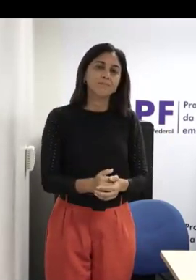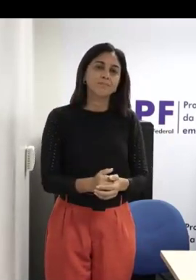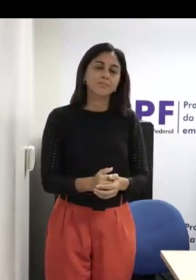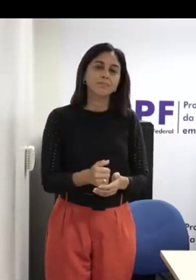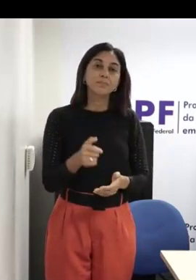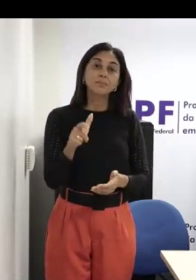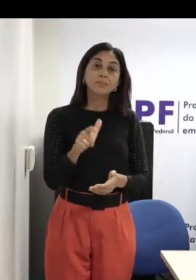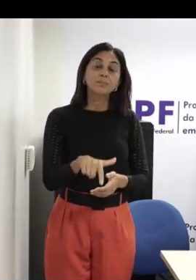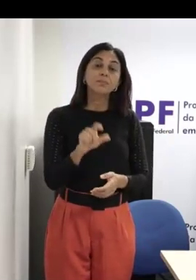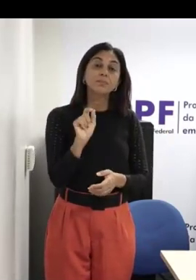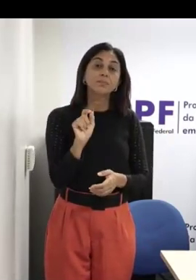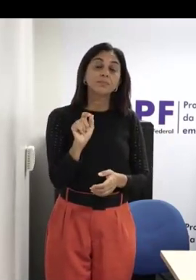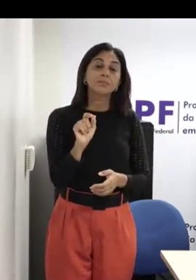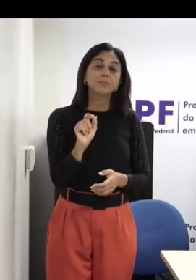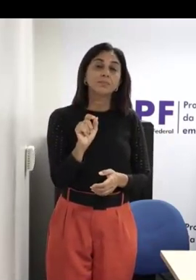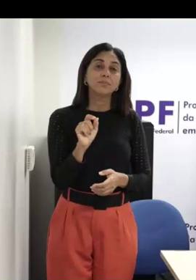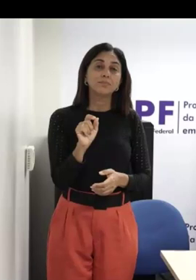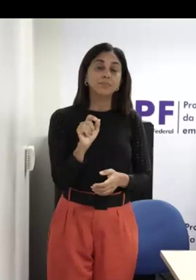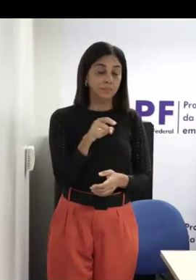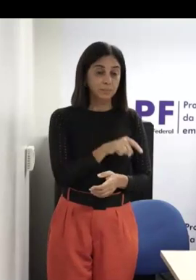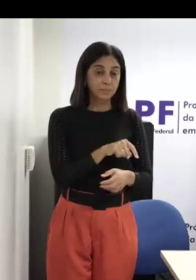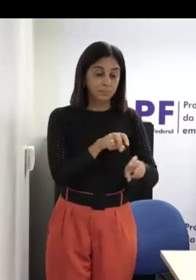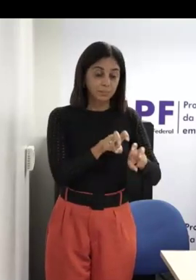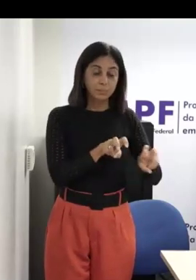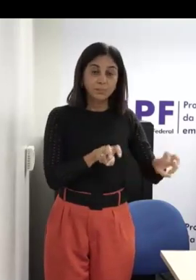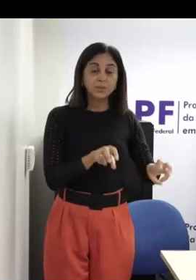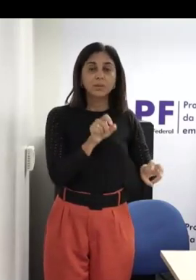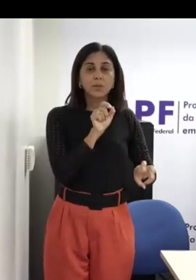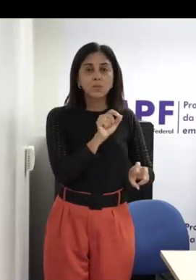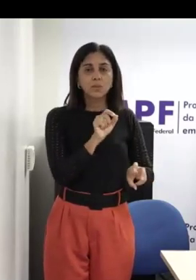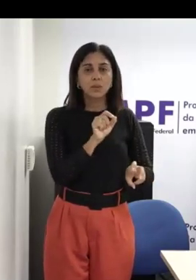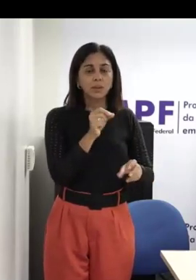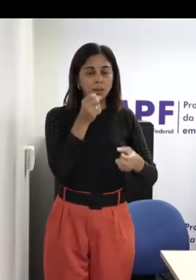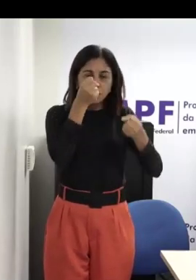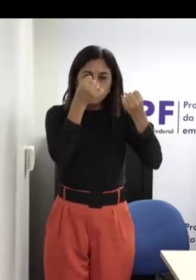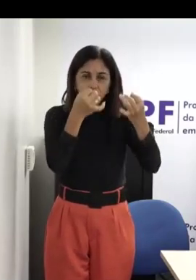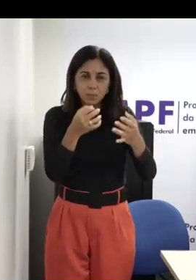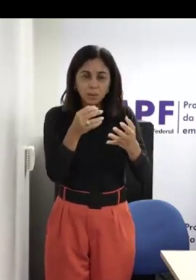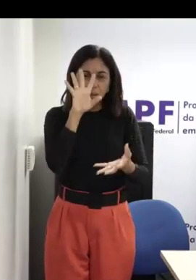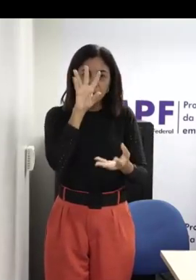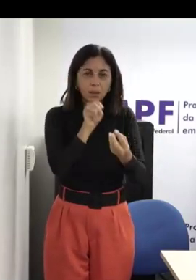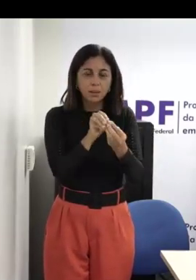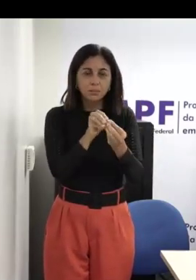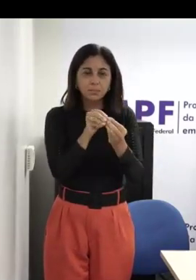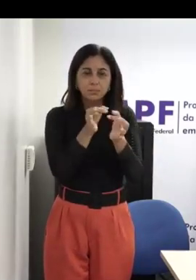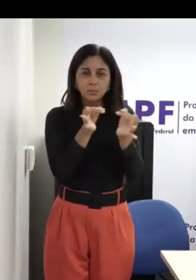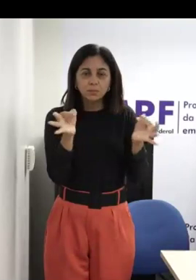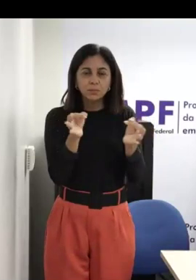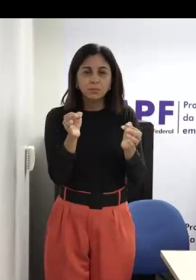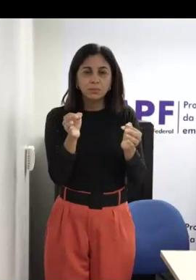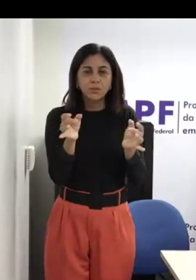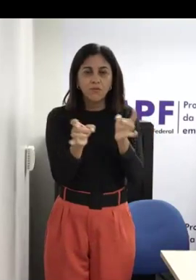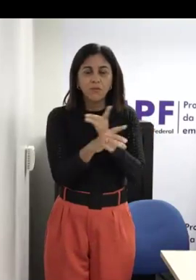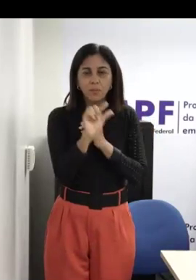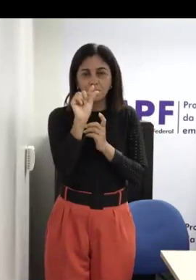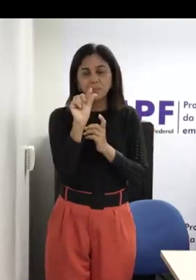finalização pelos integrantes da mesa são as considerações finais eh e que eu tenho para trazer Espero que